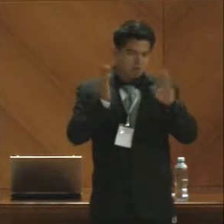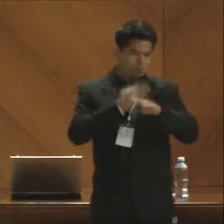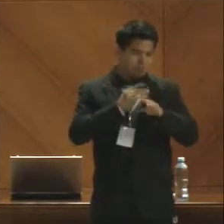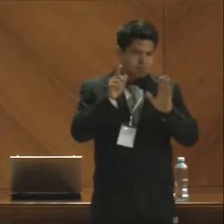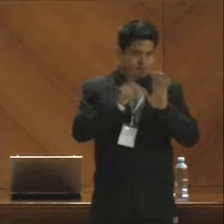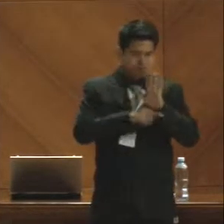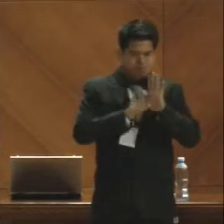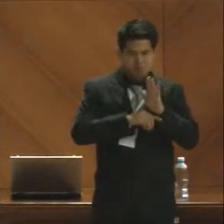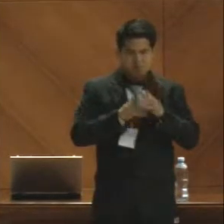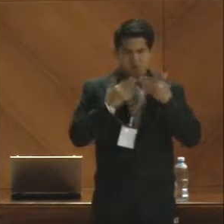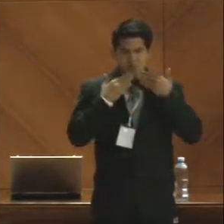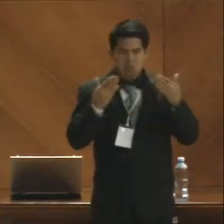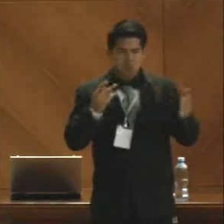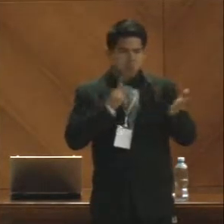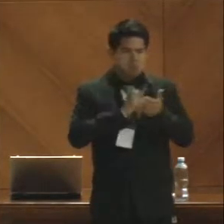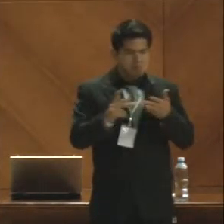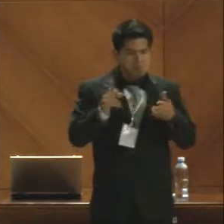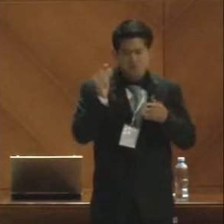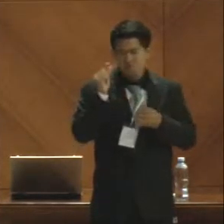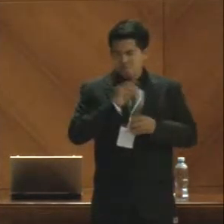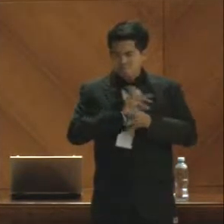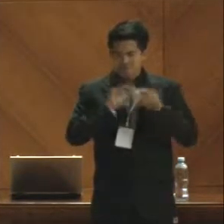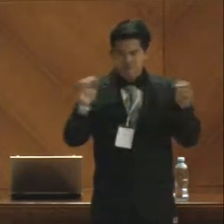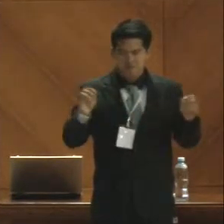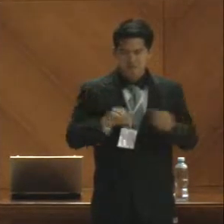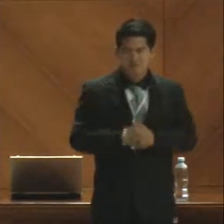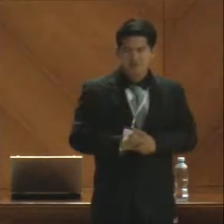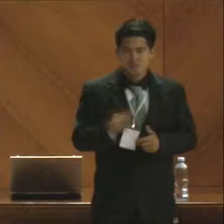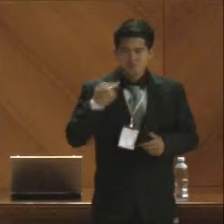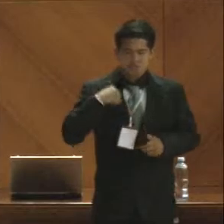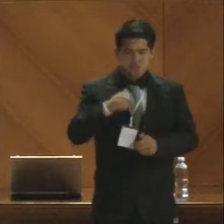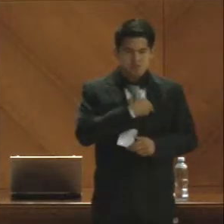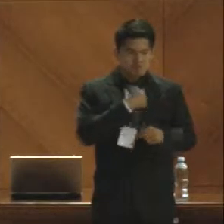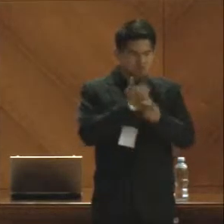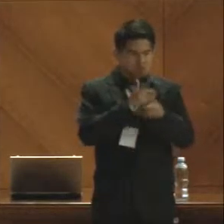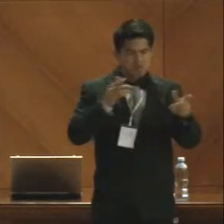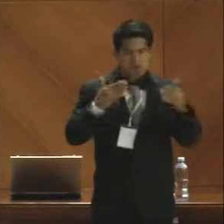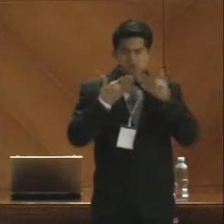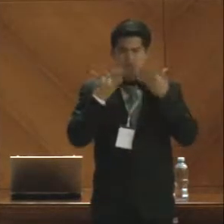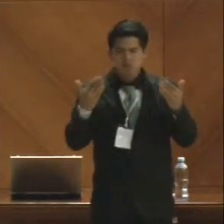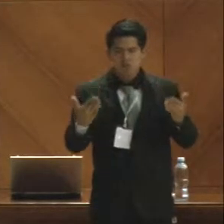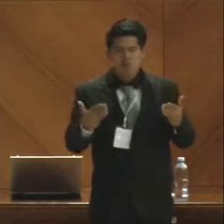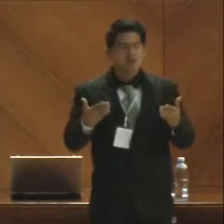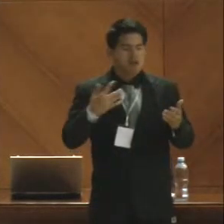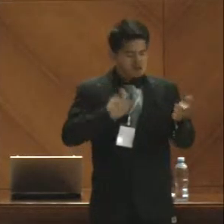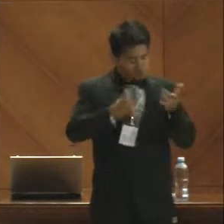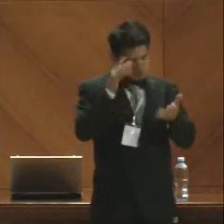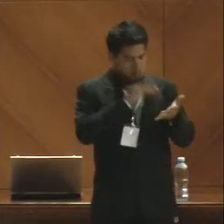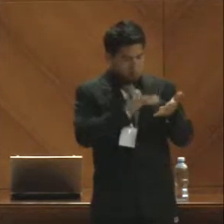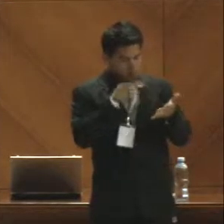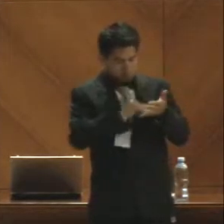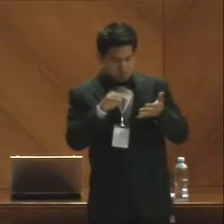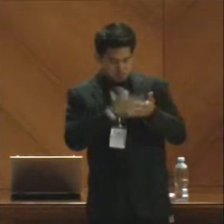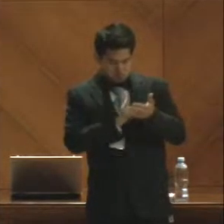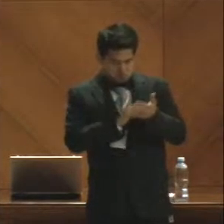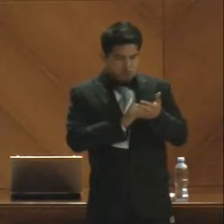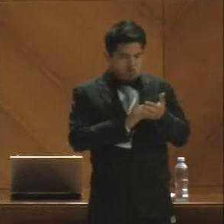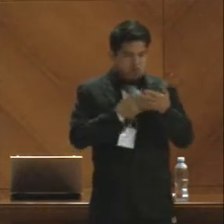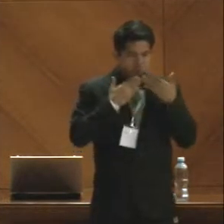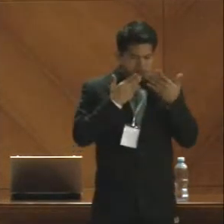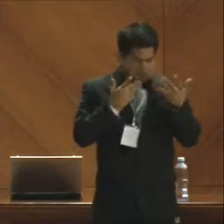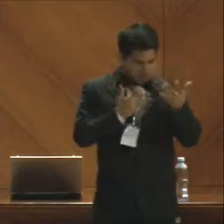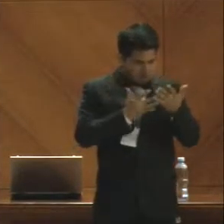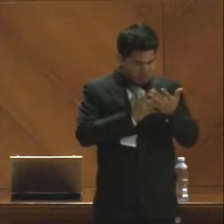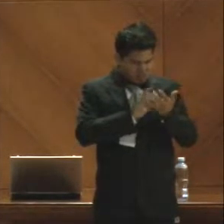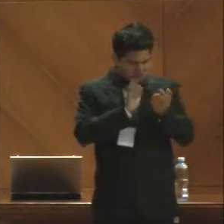nada. Y la última libertad que tenemos es, una vez que yo puedo estudiar el código, yo puedo mejorar el software que estoy